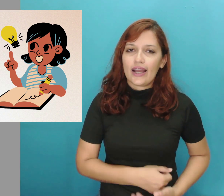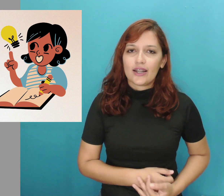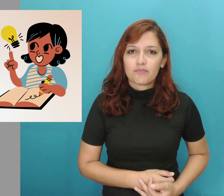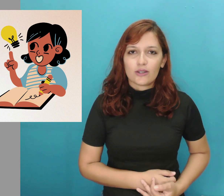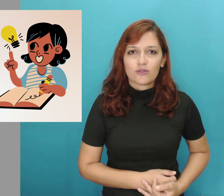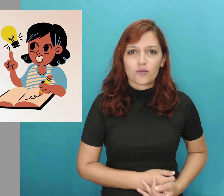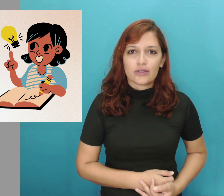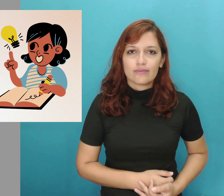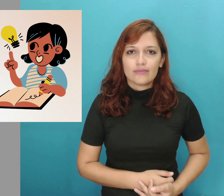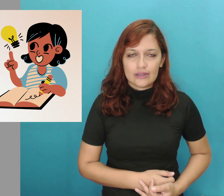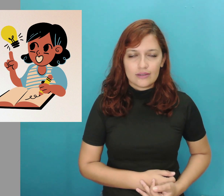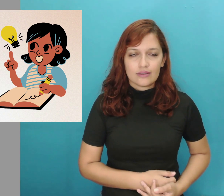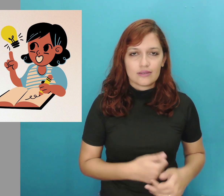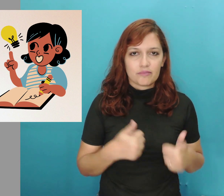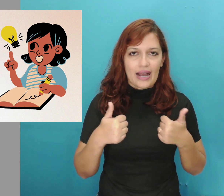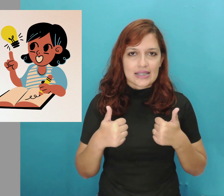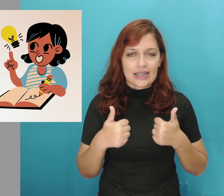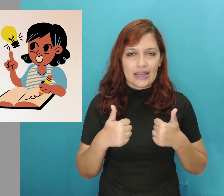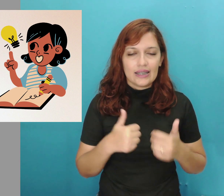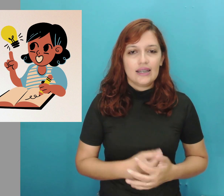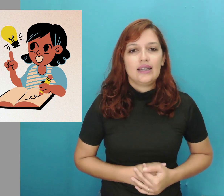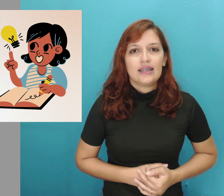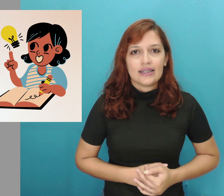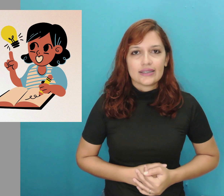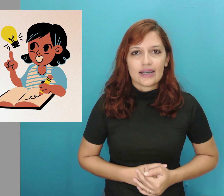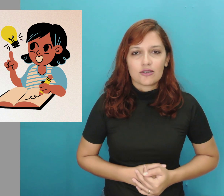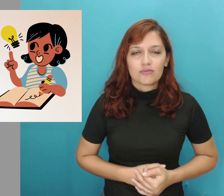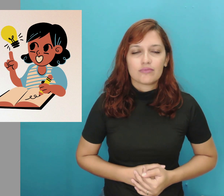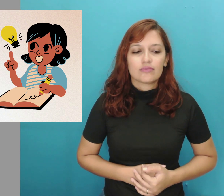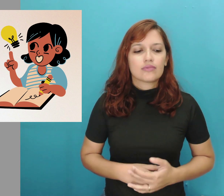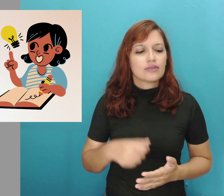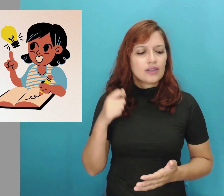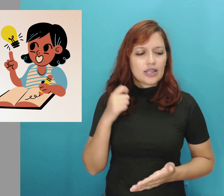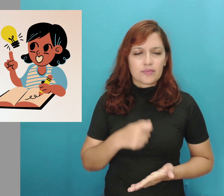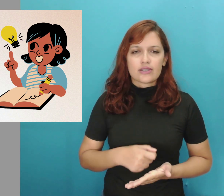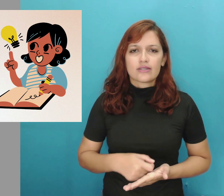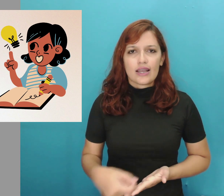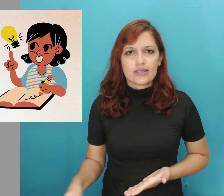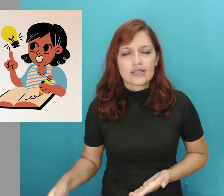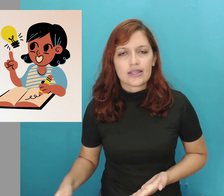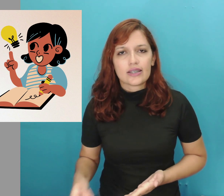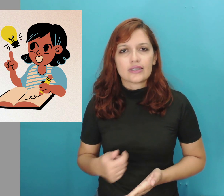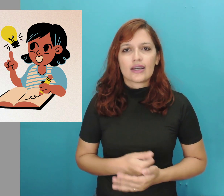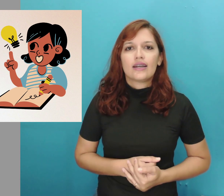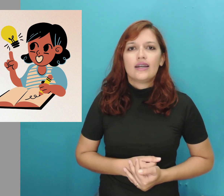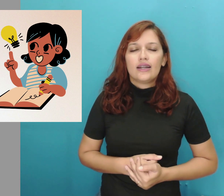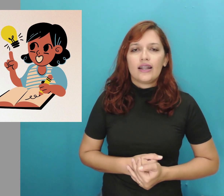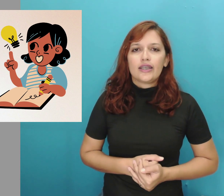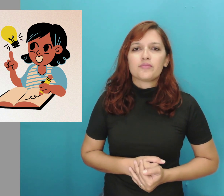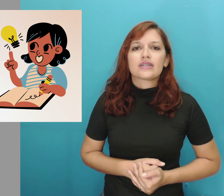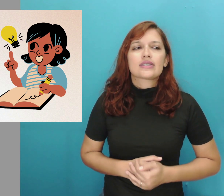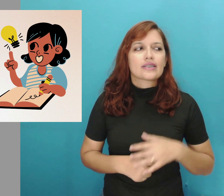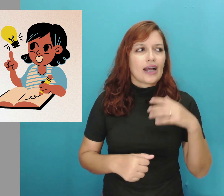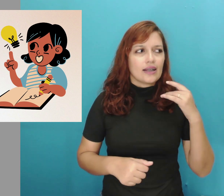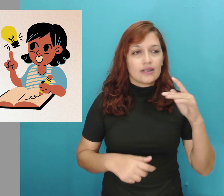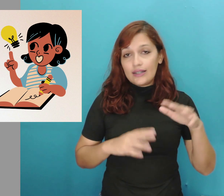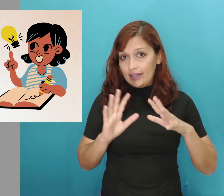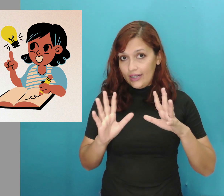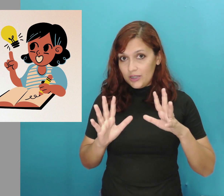ela pelo nome. Massa, né? Então, Libras tem escrita, Libras, língua